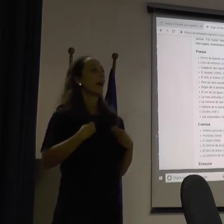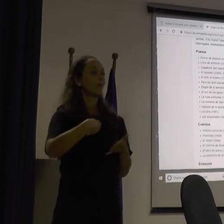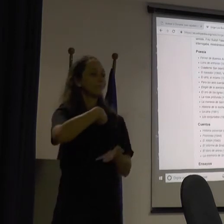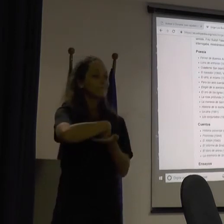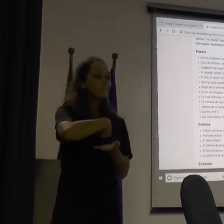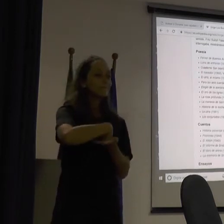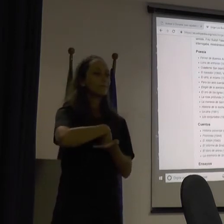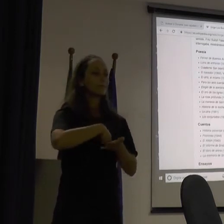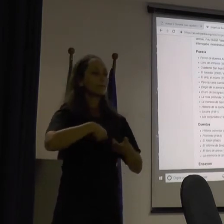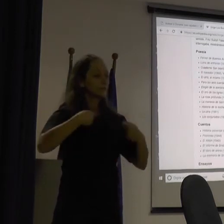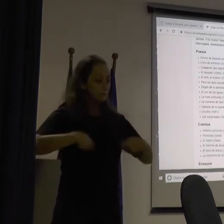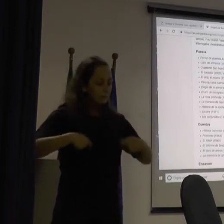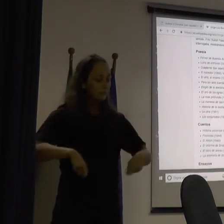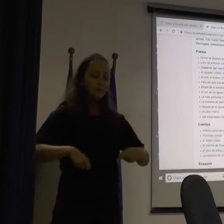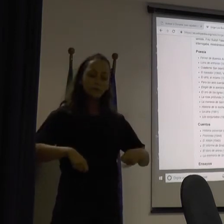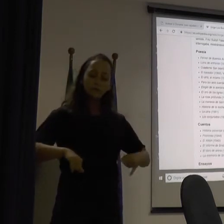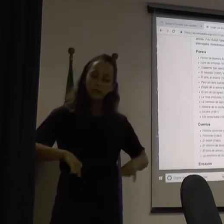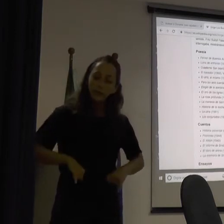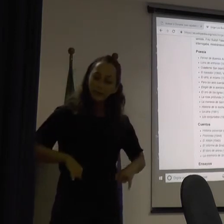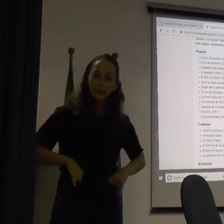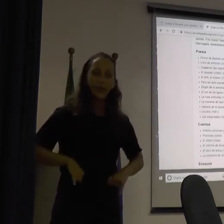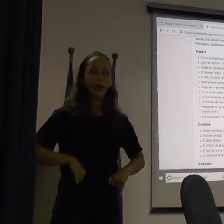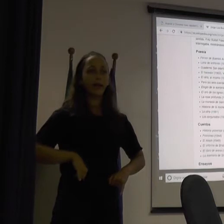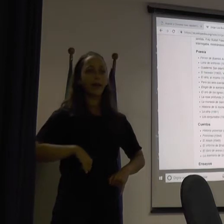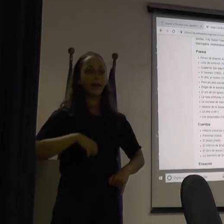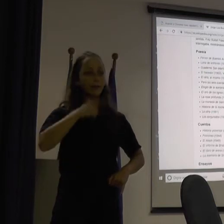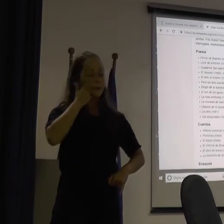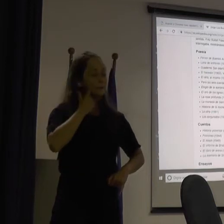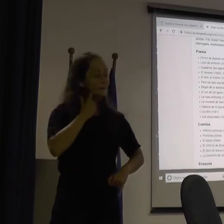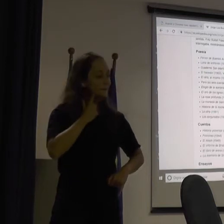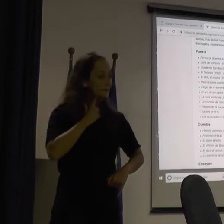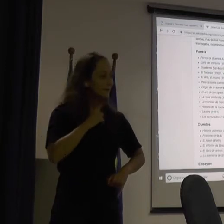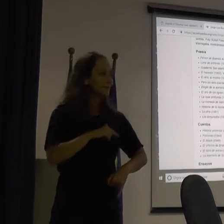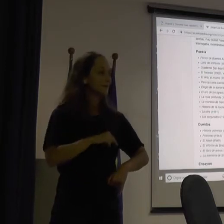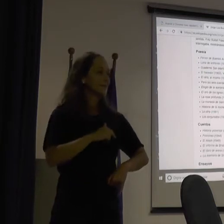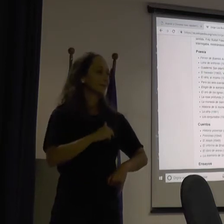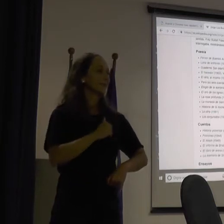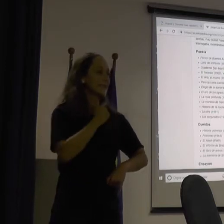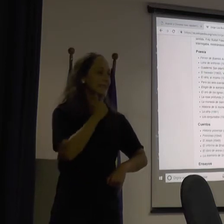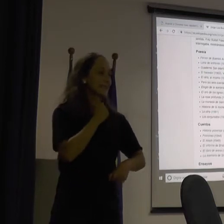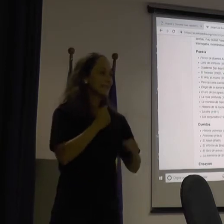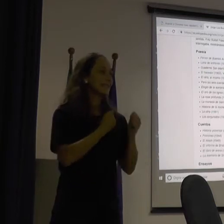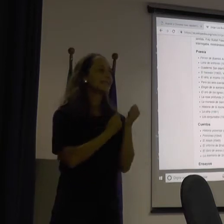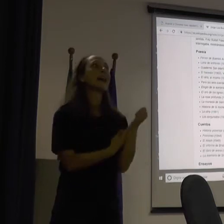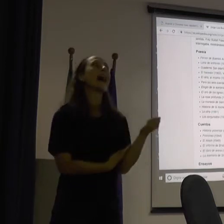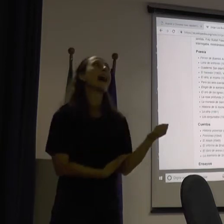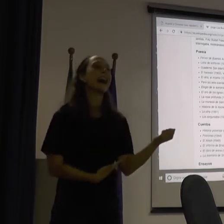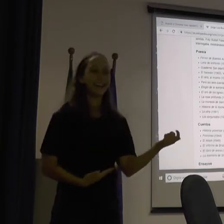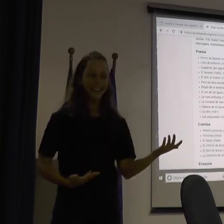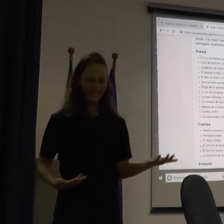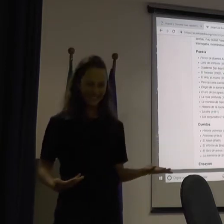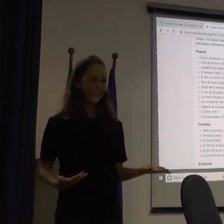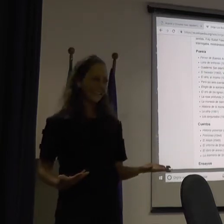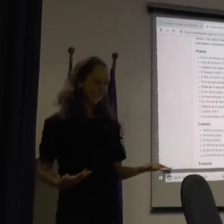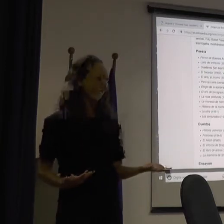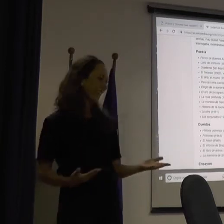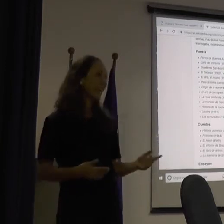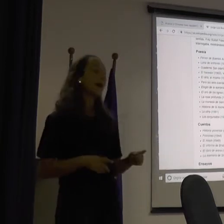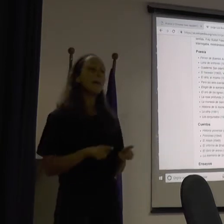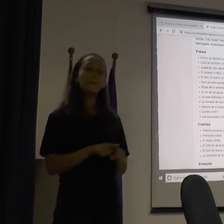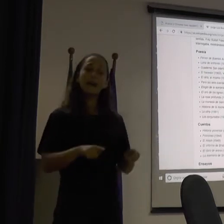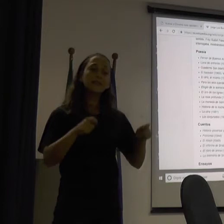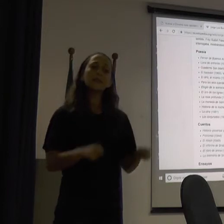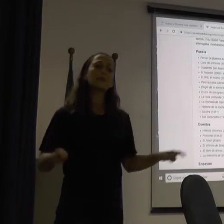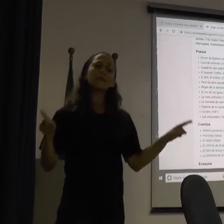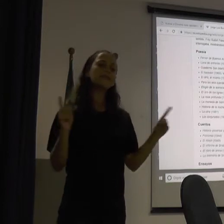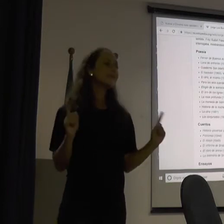com dever, com sofrimento, né? Sangue, suor e lágrimas, né? E não precisa ser necessariamente assim, ou pelo